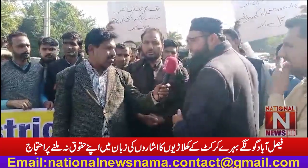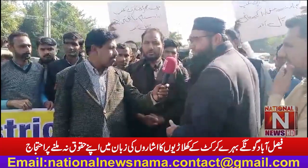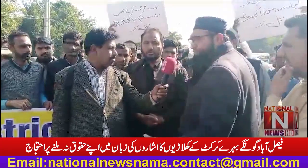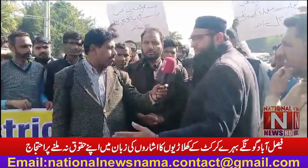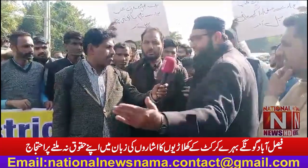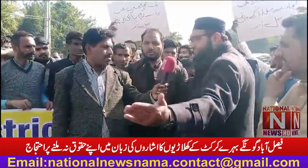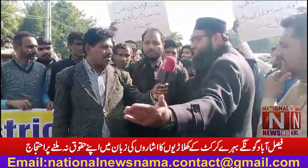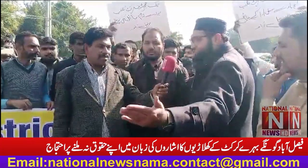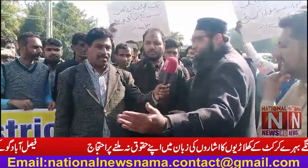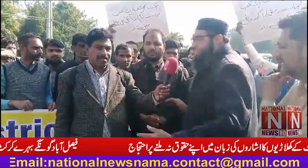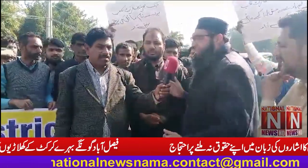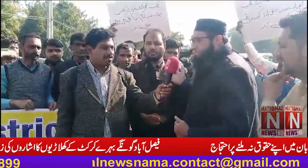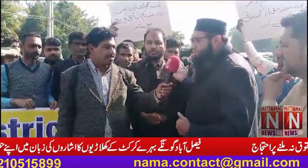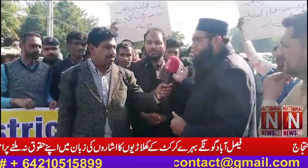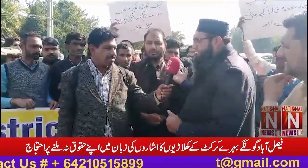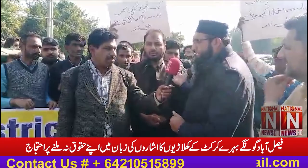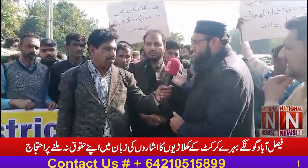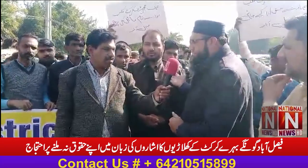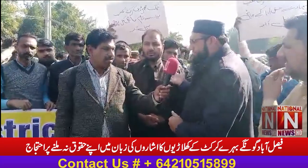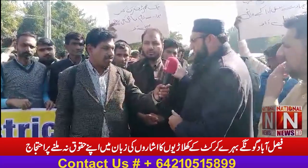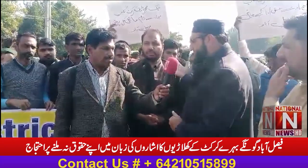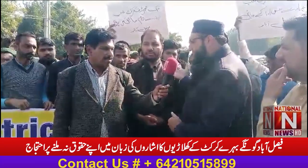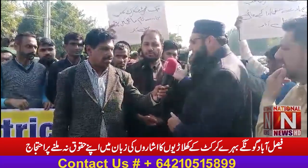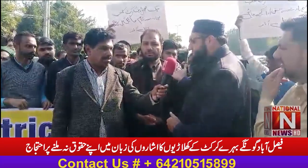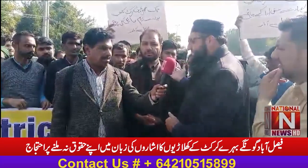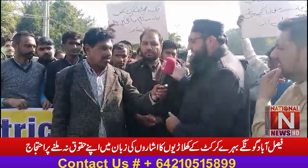और गारे को जबढेंगें